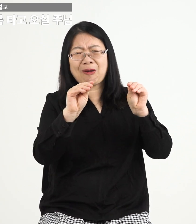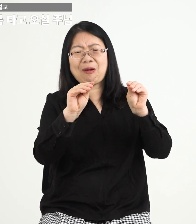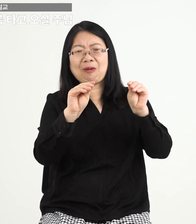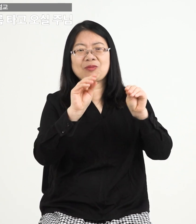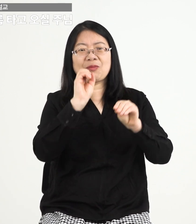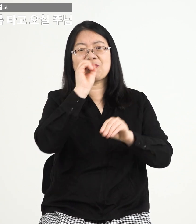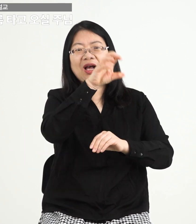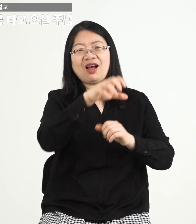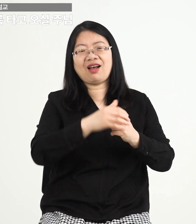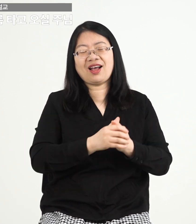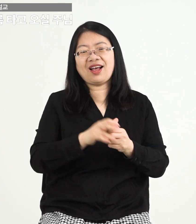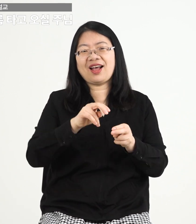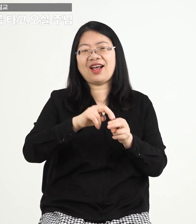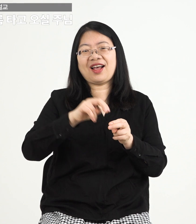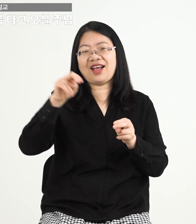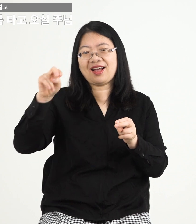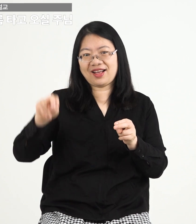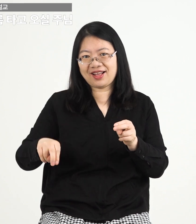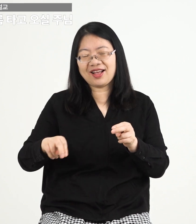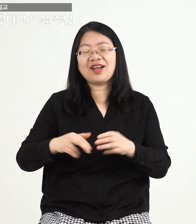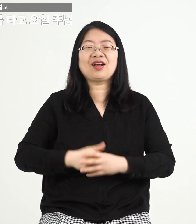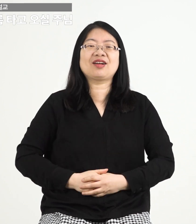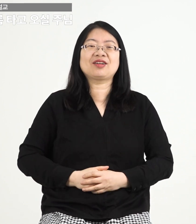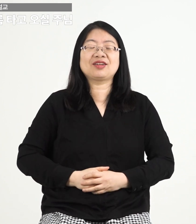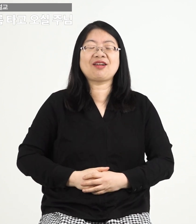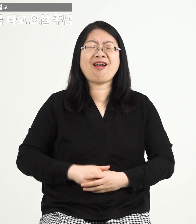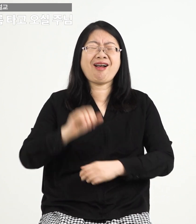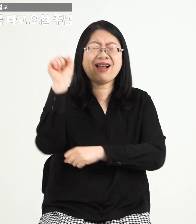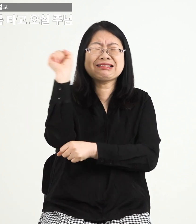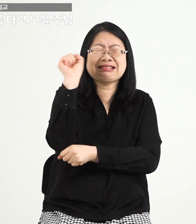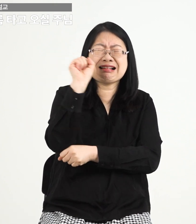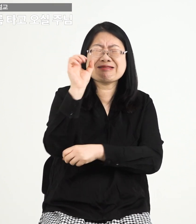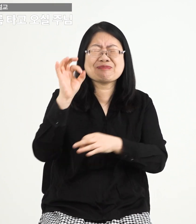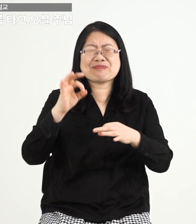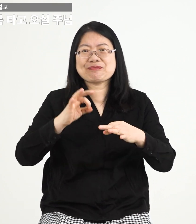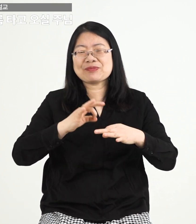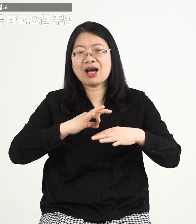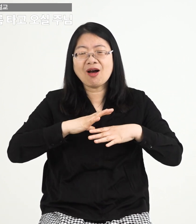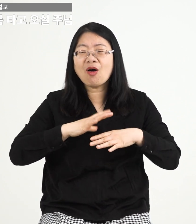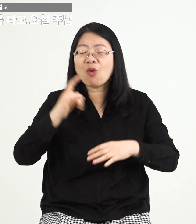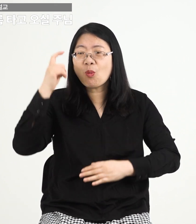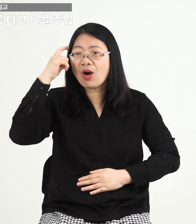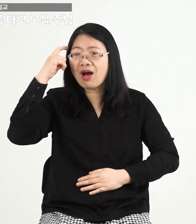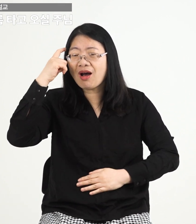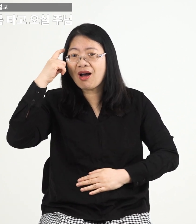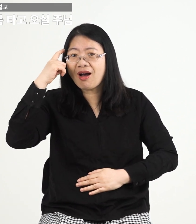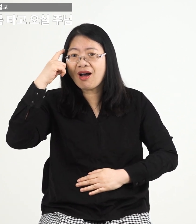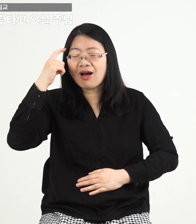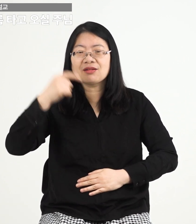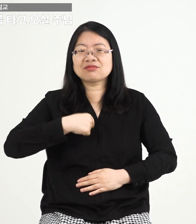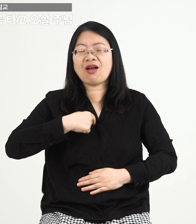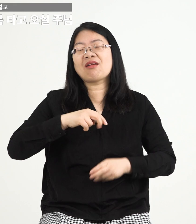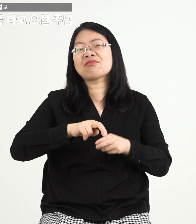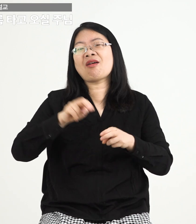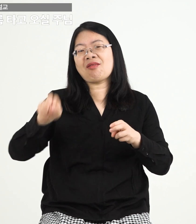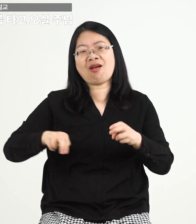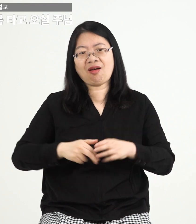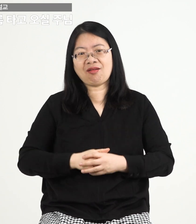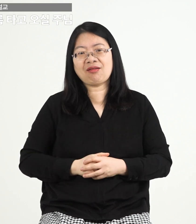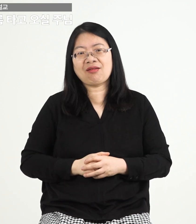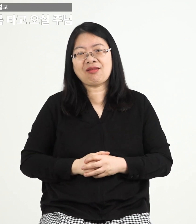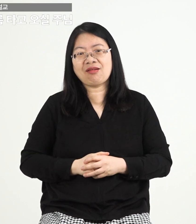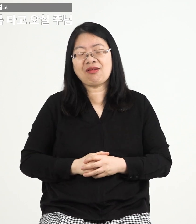스탑! 그래가지고는 기사가 놀래가지고 왜 그러냐 그랬더니 이봐 난 내려야 된다고.